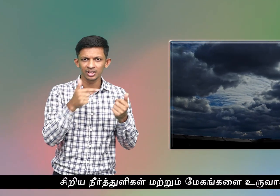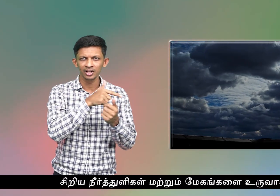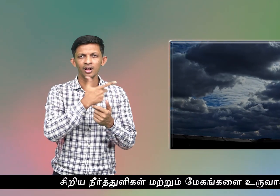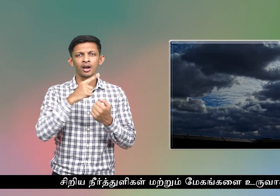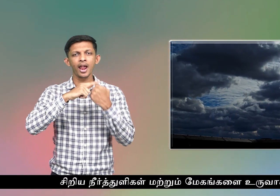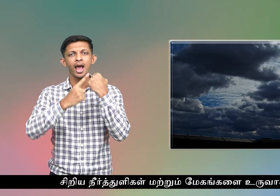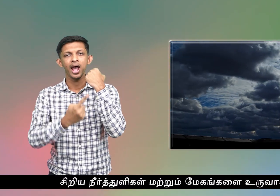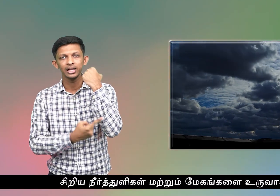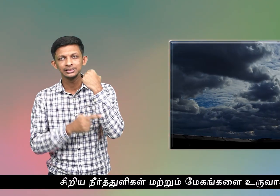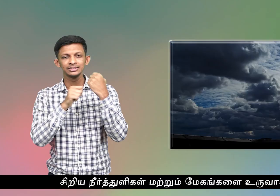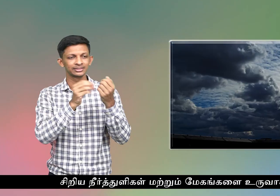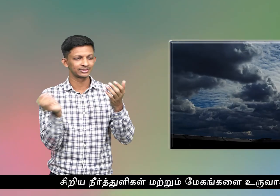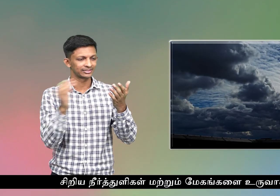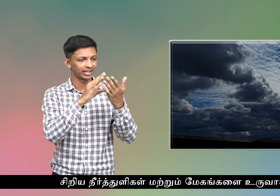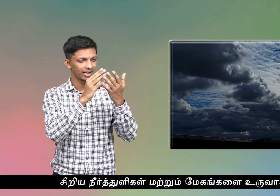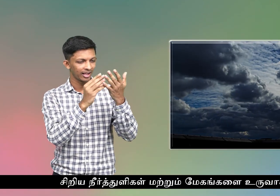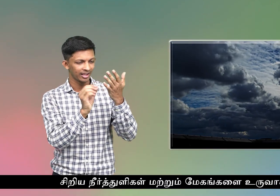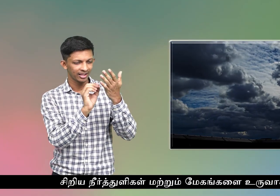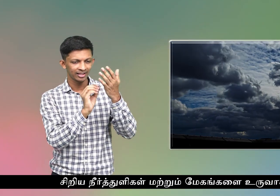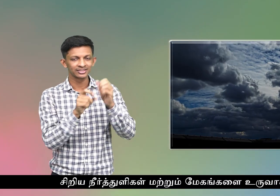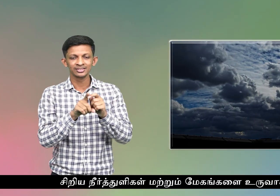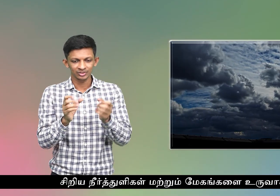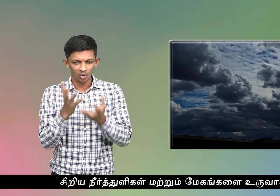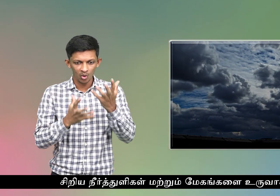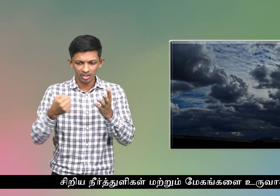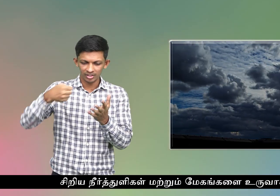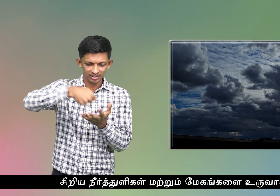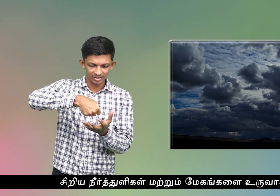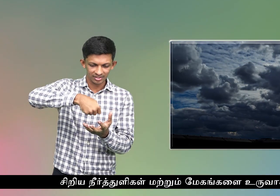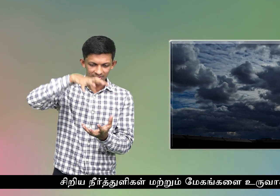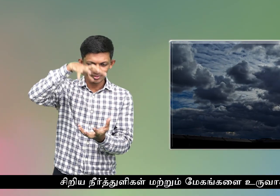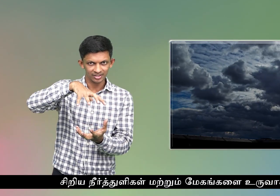சிறிய நீர்த்துளிகள் மற்றும் மேகங்களை உருவாக்குகிறது.